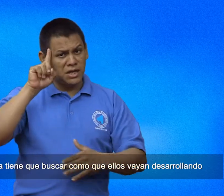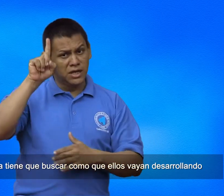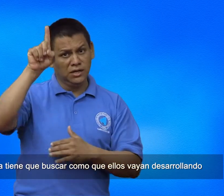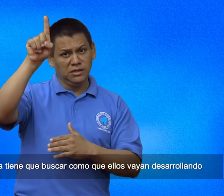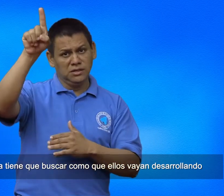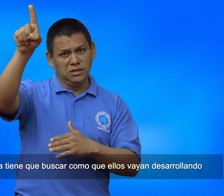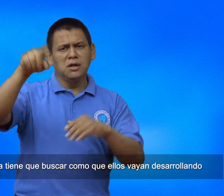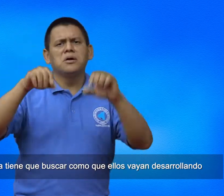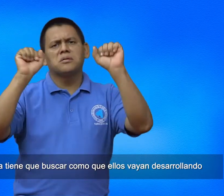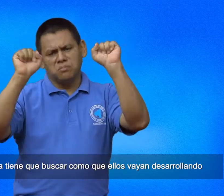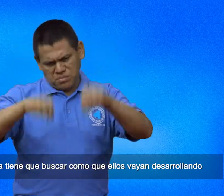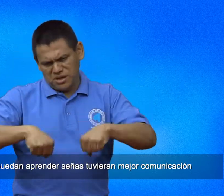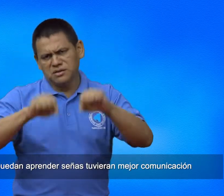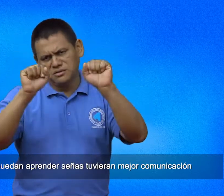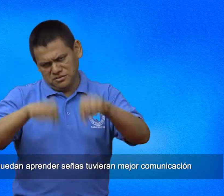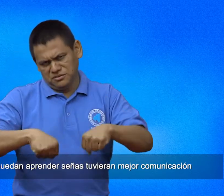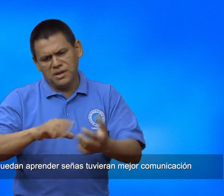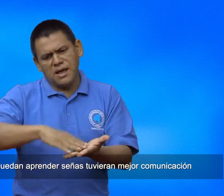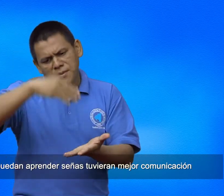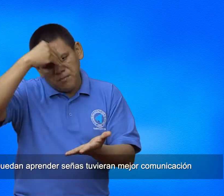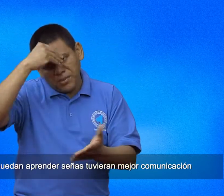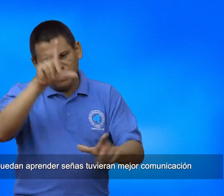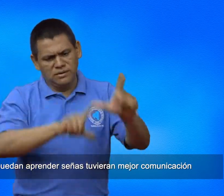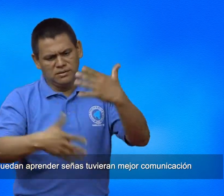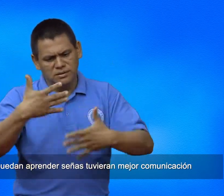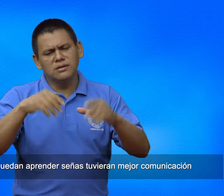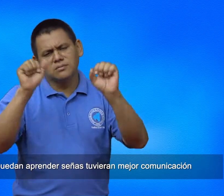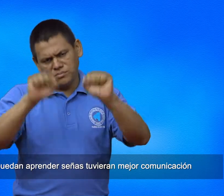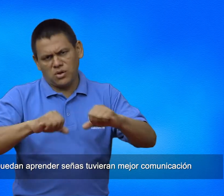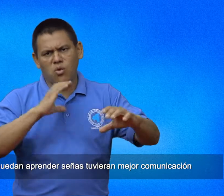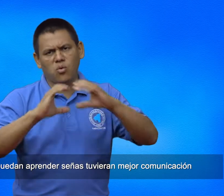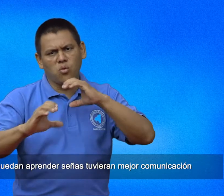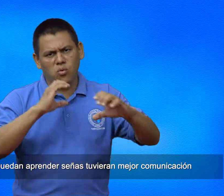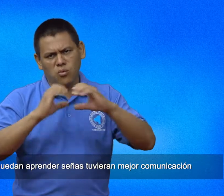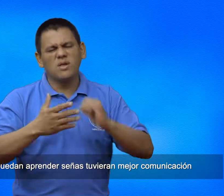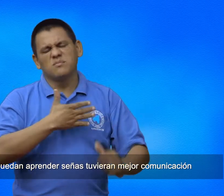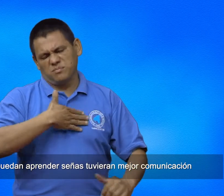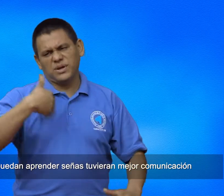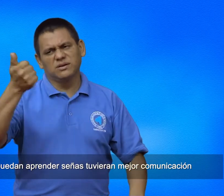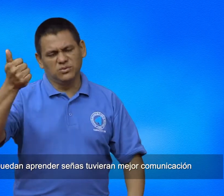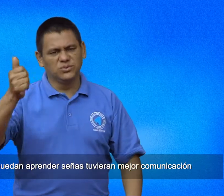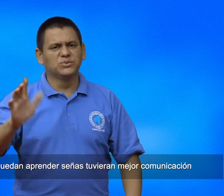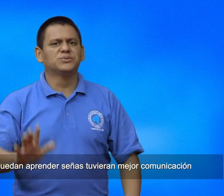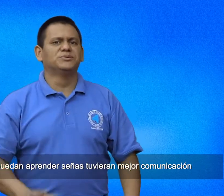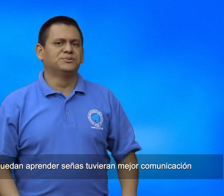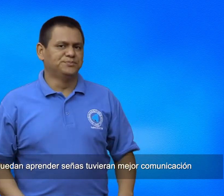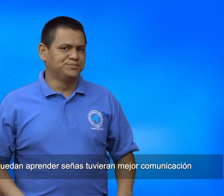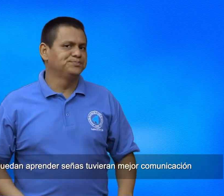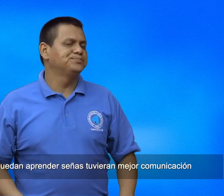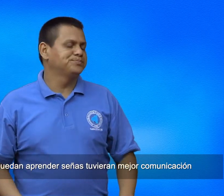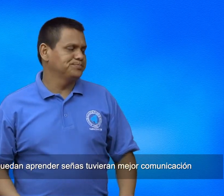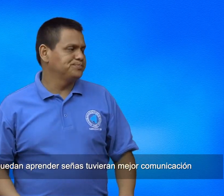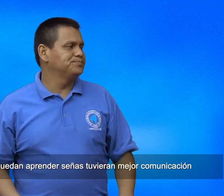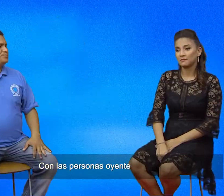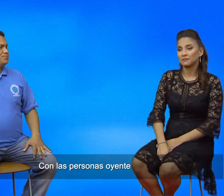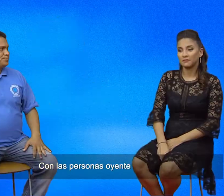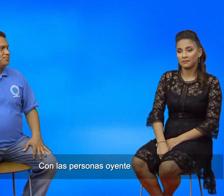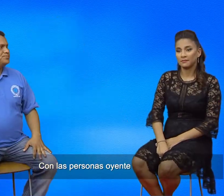desarrollando que puedan aprender que puedan aprender señas una mejor comunicación unas personas